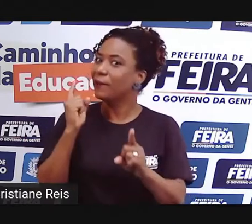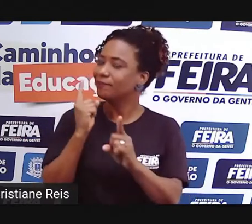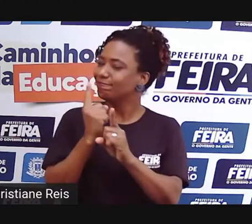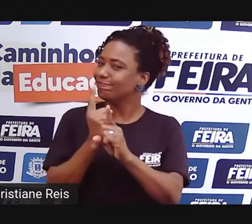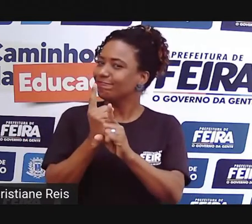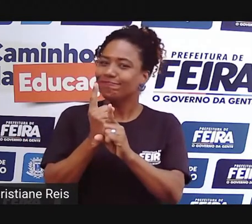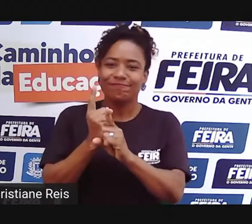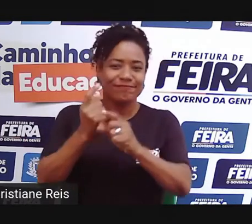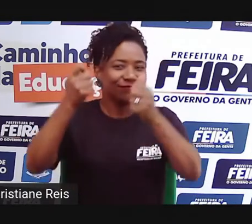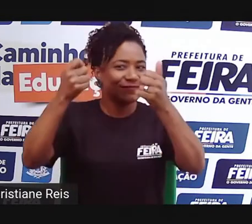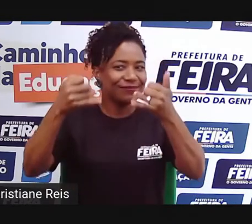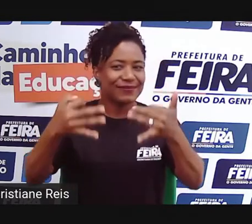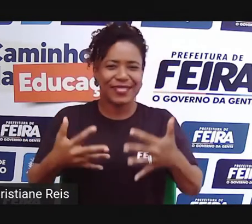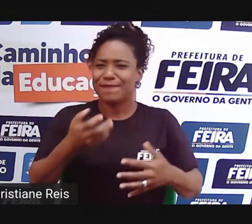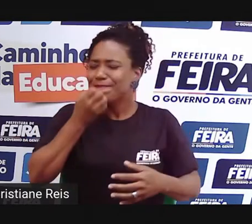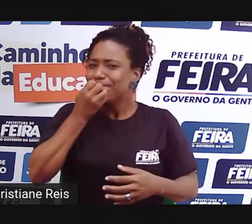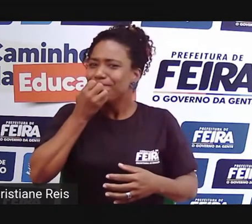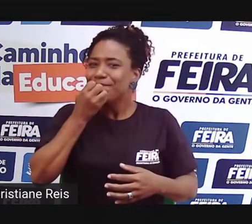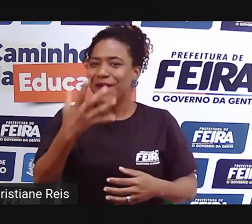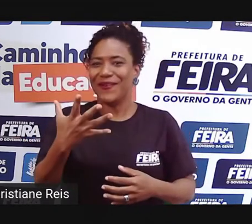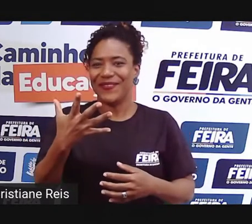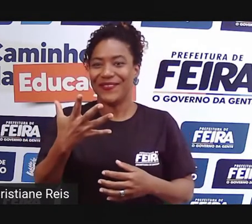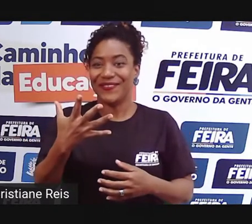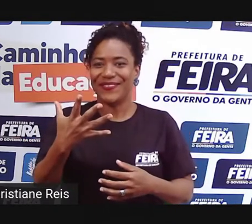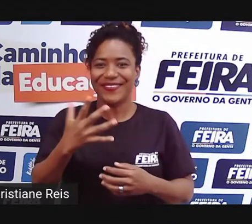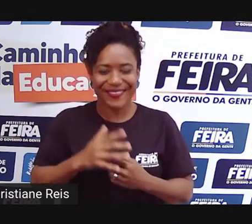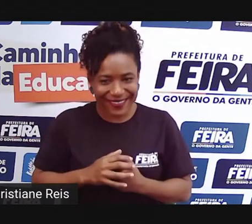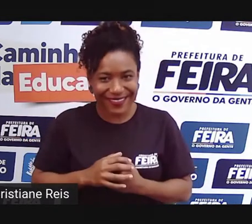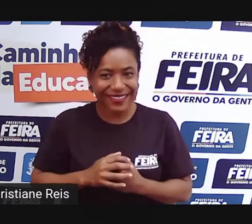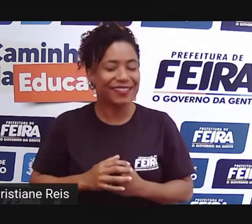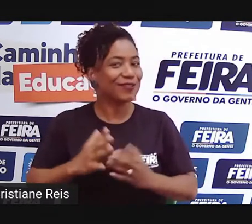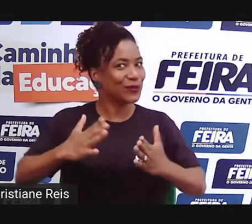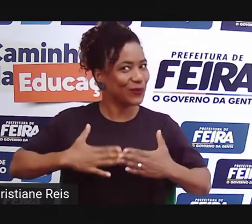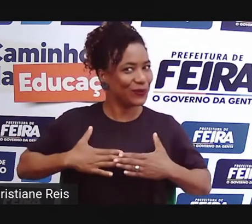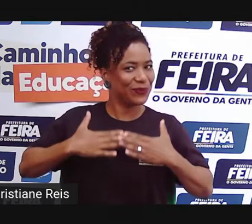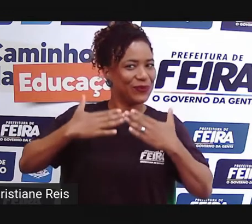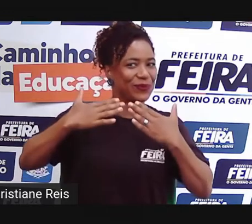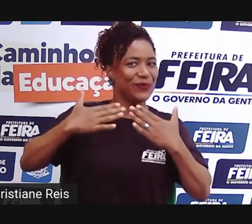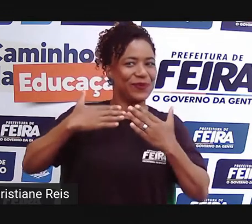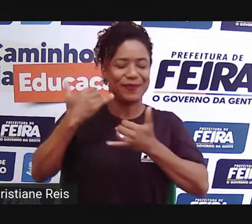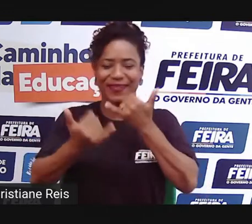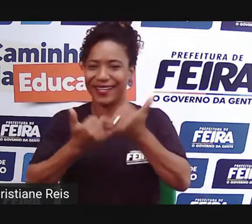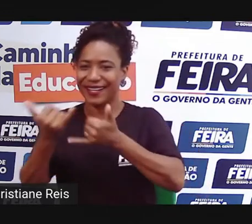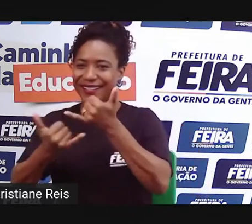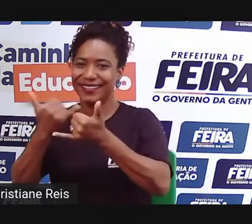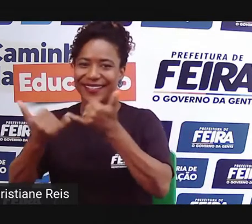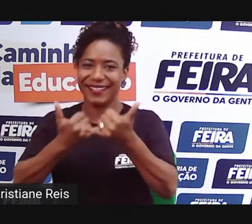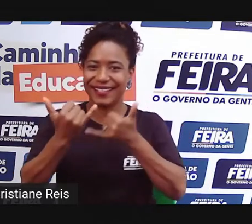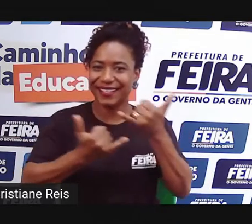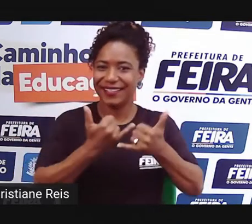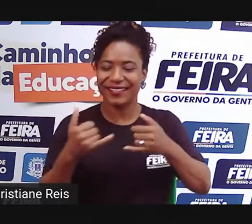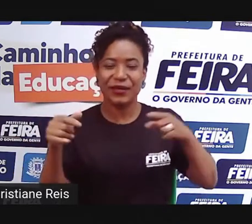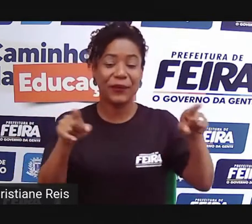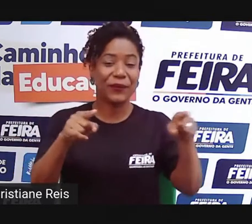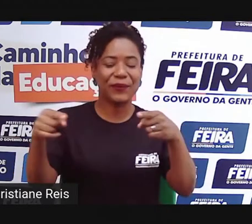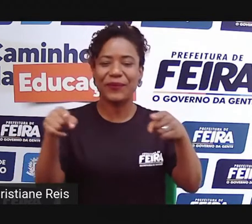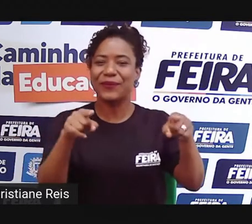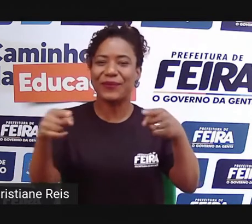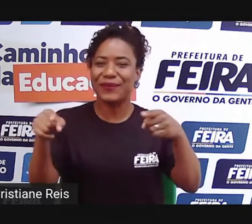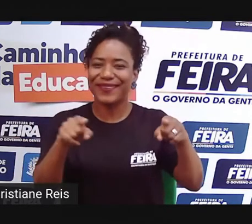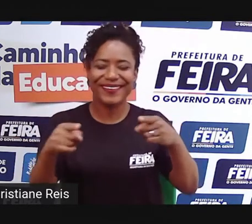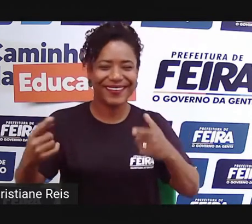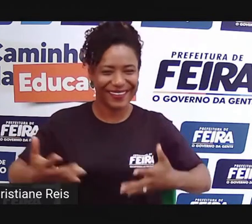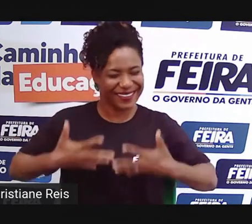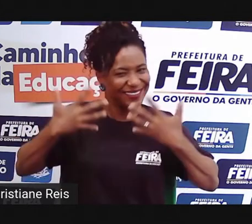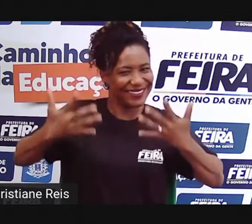está maravilhoso! Tem surpresa, tem brincadeira, tem um vídeo musical super